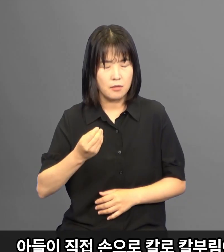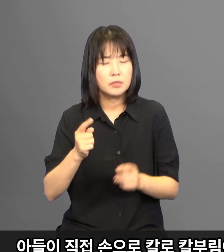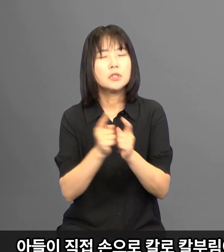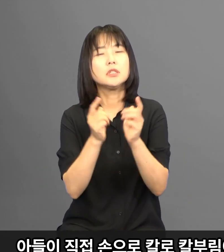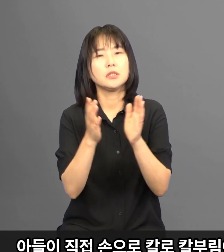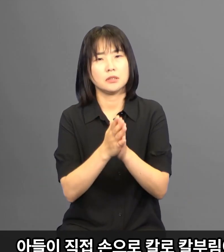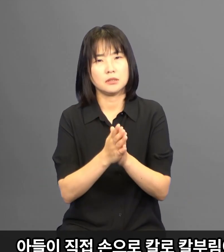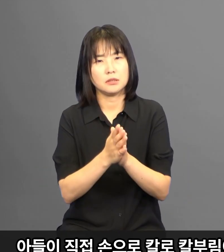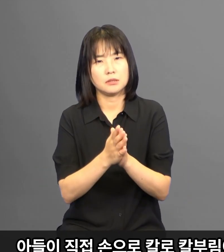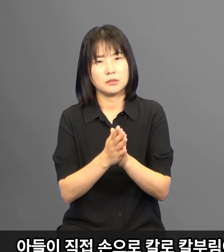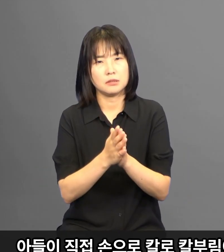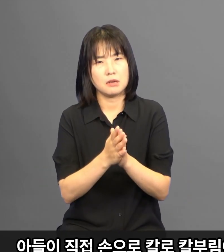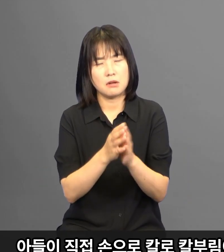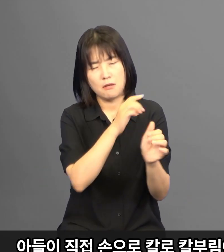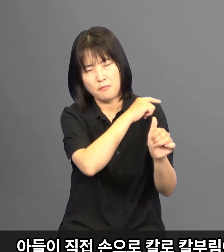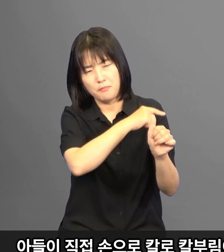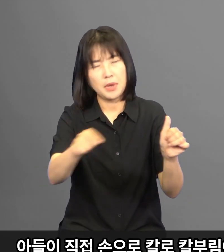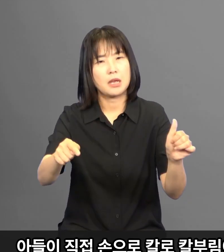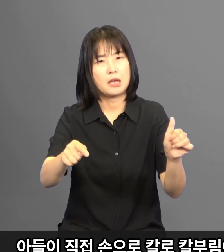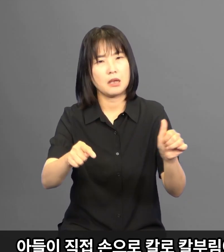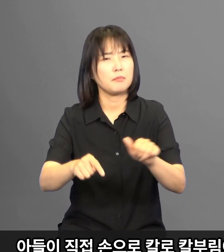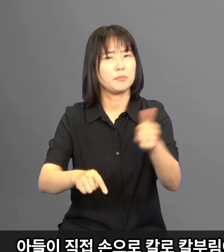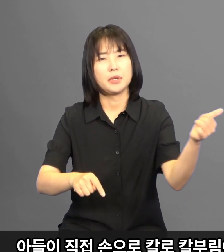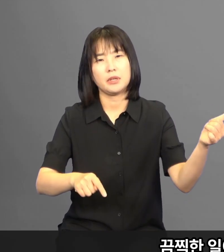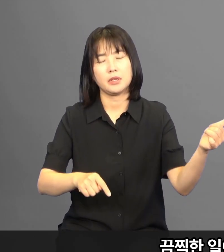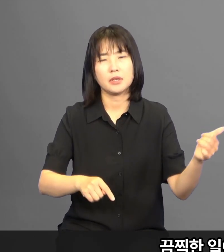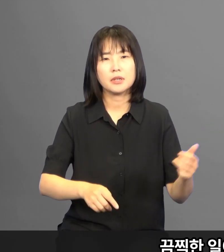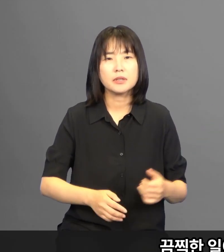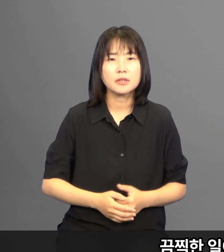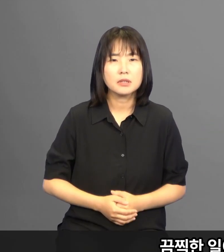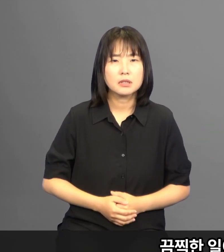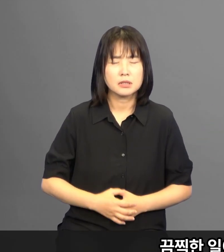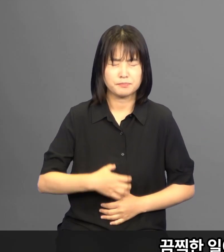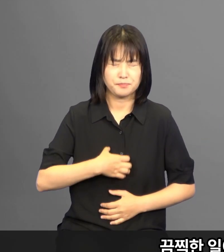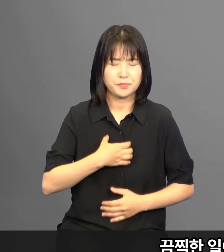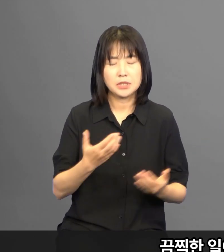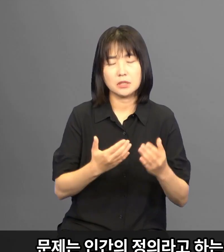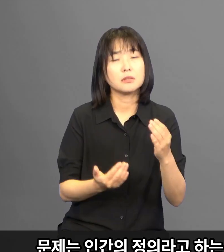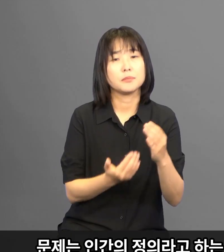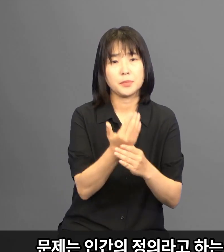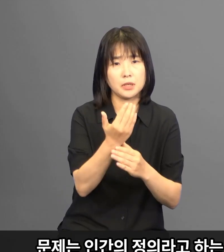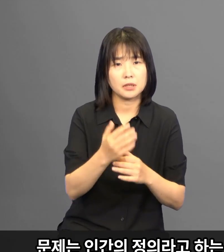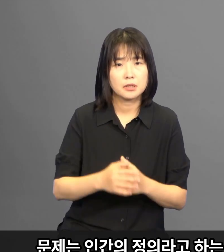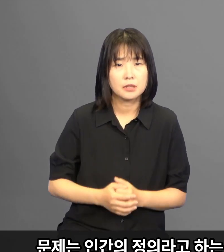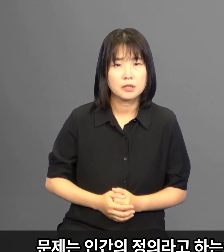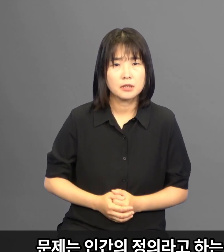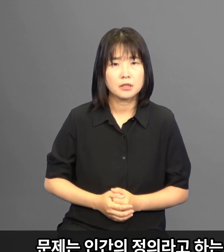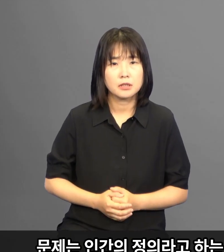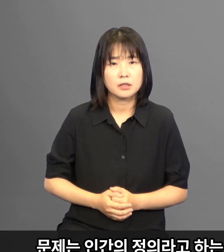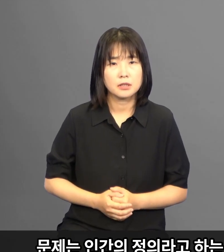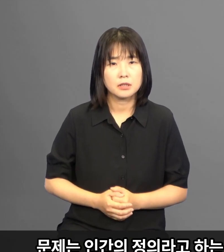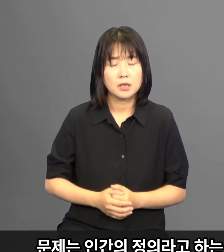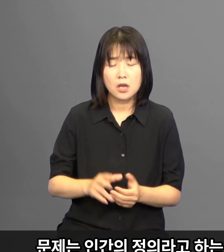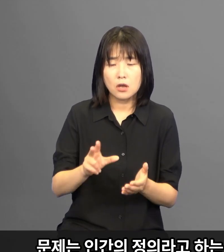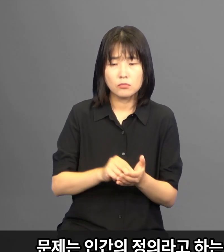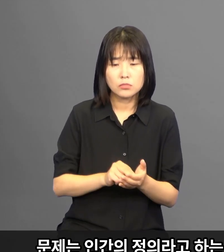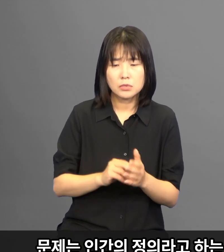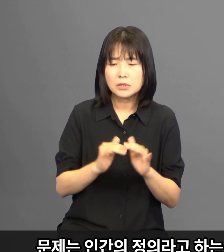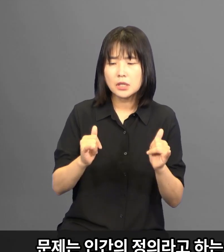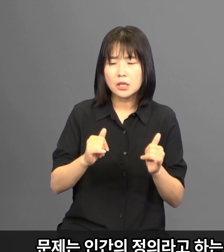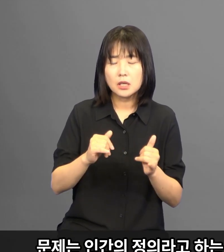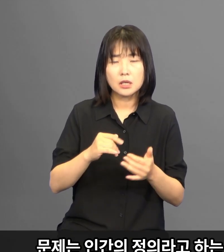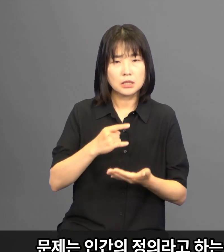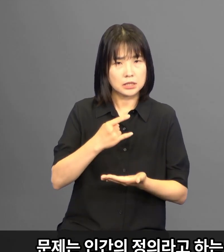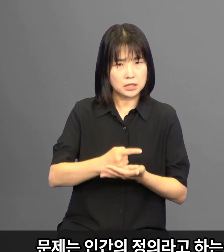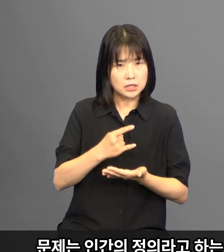칼로 칼부림이 떠나지 아니할 것이다 라고 했잖아요. 끔찍한 일이 벌어진 거예요. 문제는 인간의 정의라고 하는 것은 눈에는